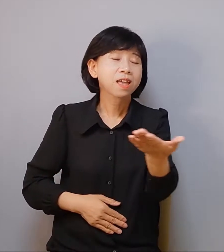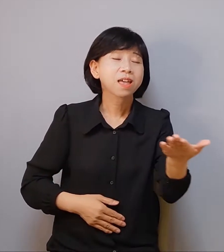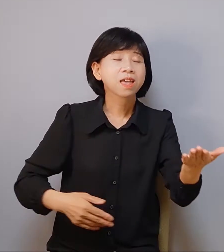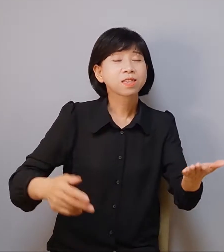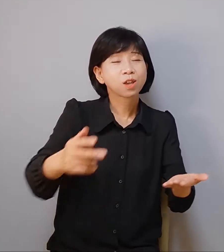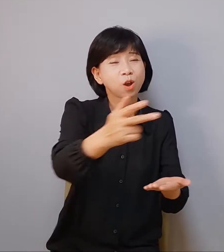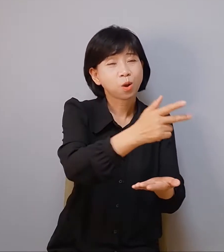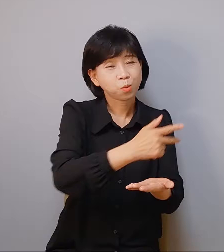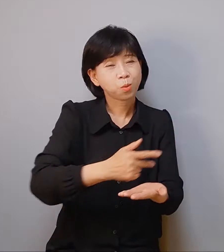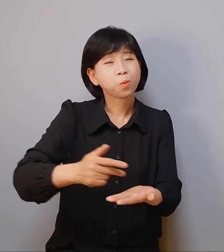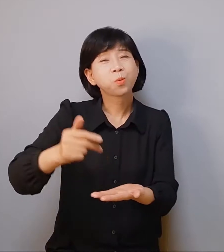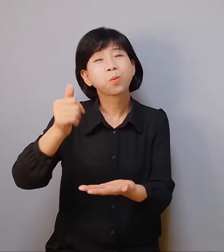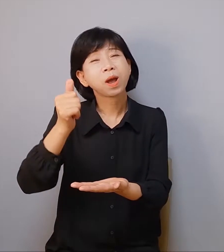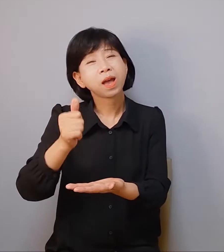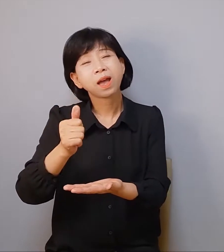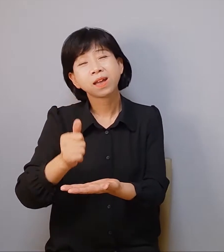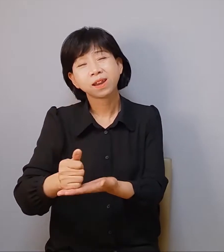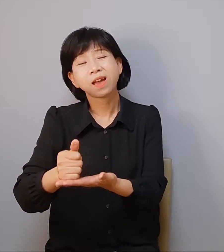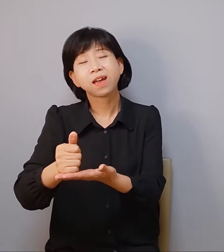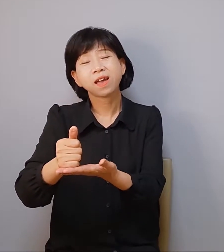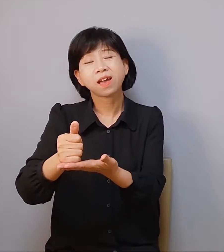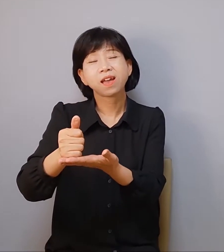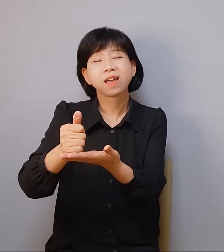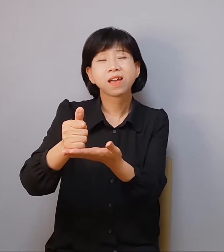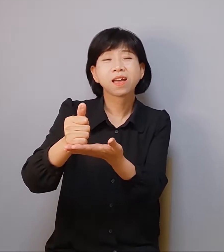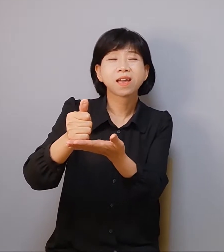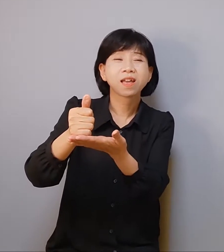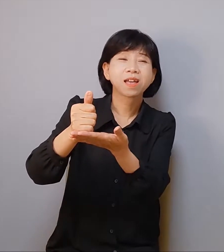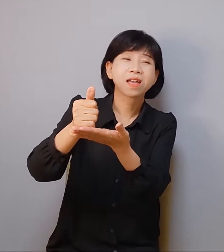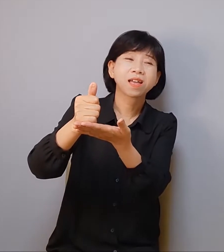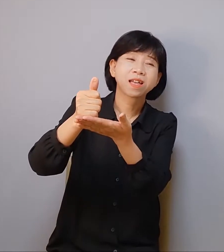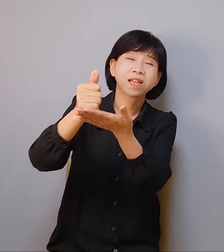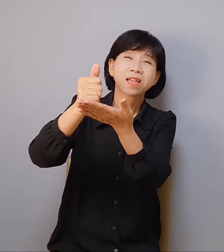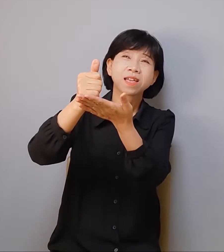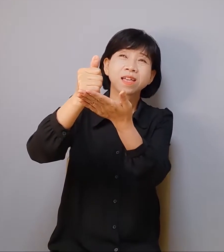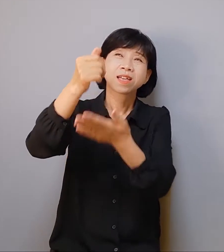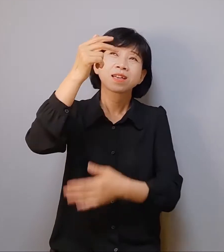사랑하는 내가 너를 지명하여. 한 번 더 찬양하겠습니다.